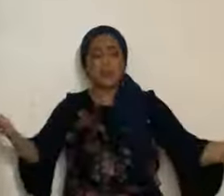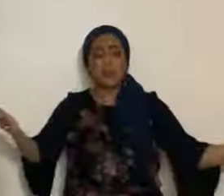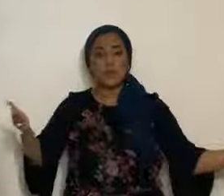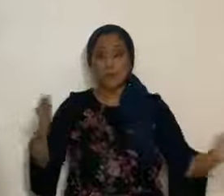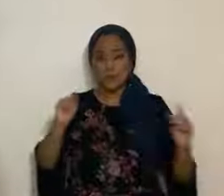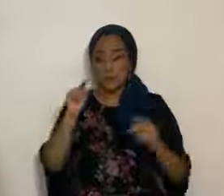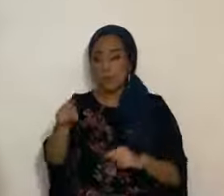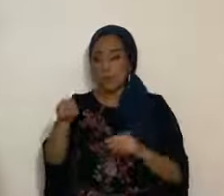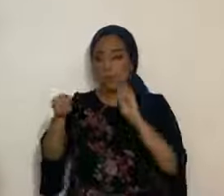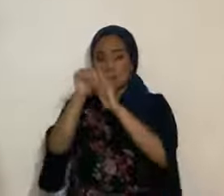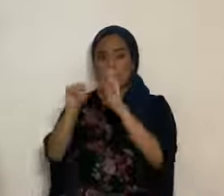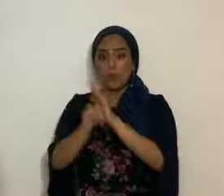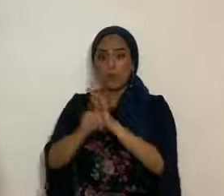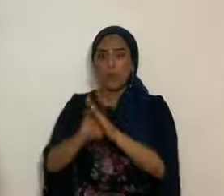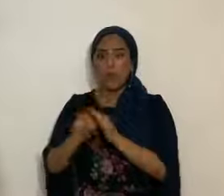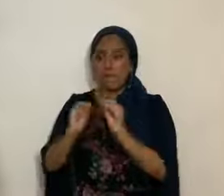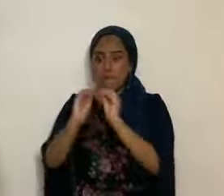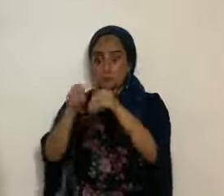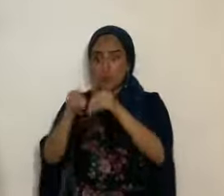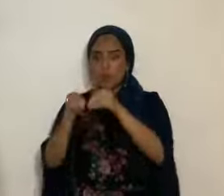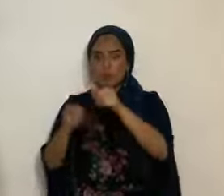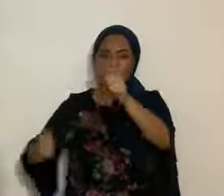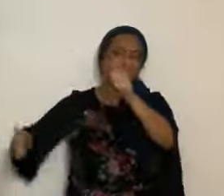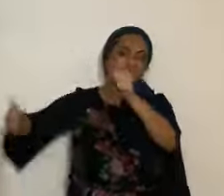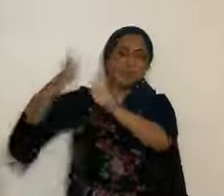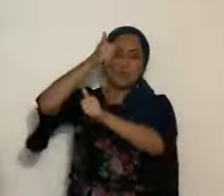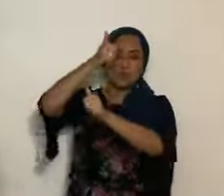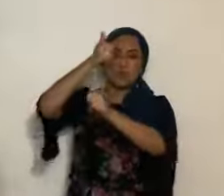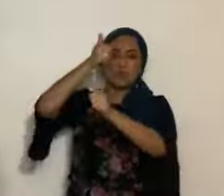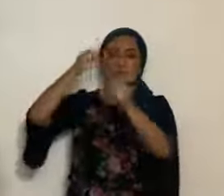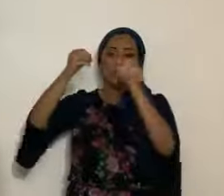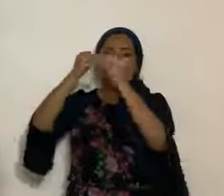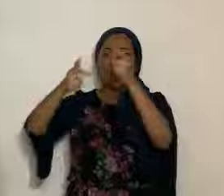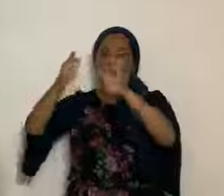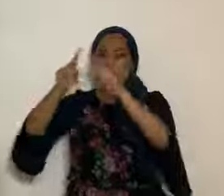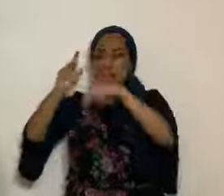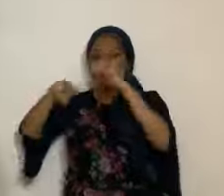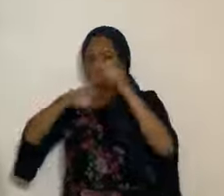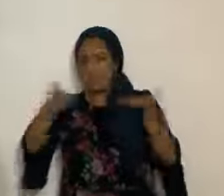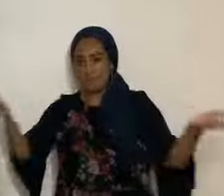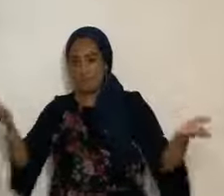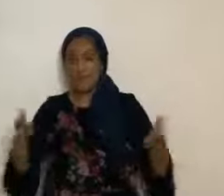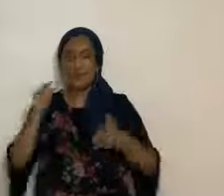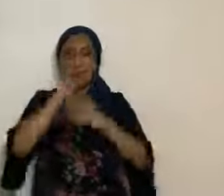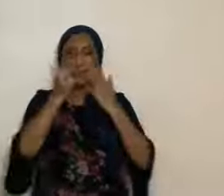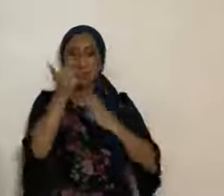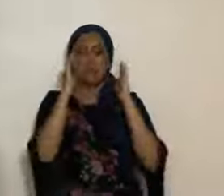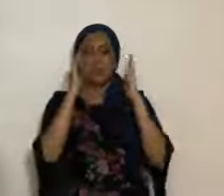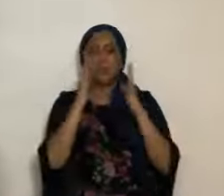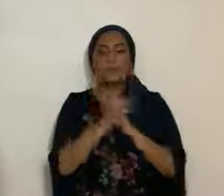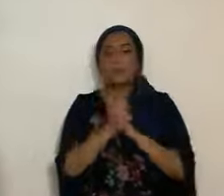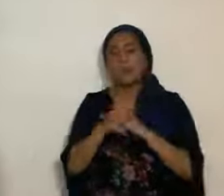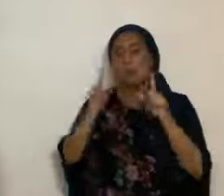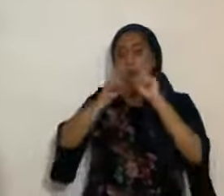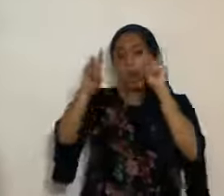sobre gente más grande y más fuerte que ellos. Verso 13, pongamos atención en esto. Pero Moisés respondió